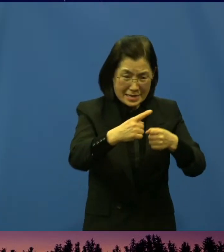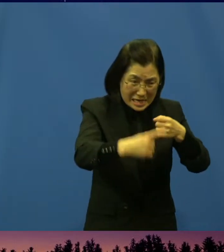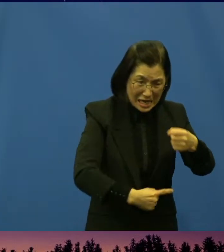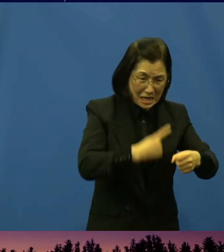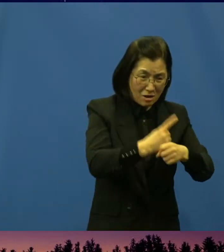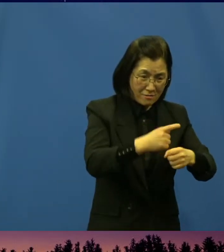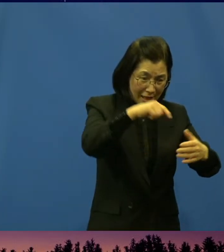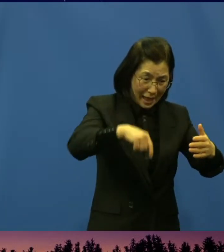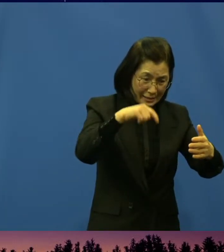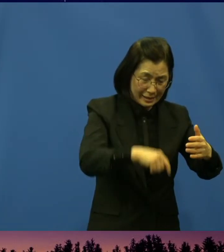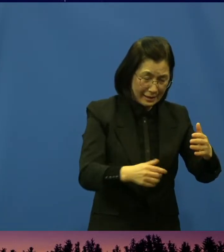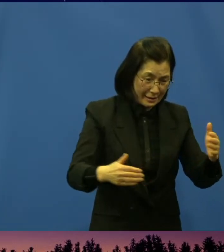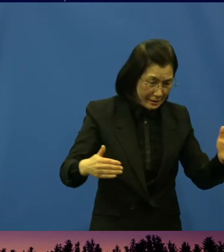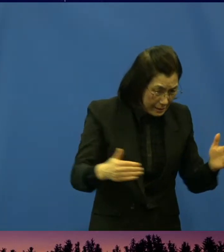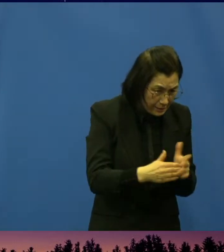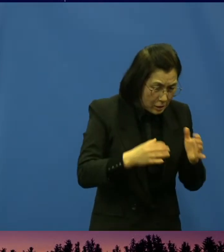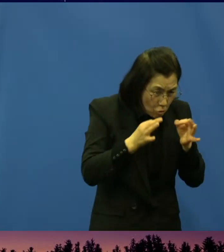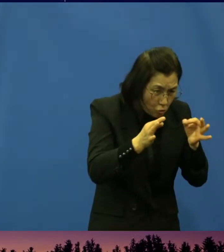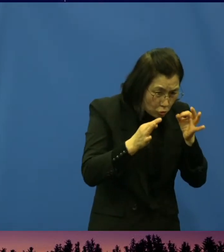좌절해요.